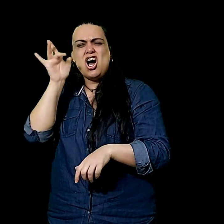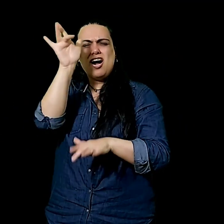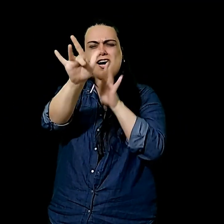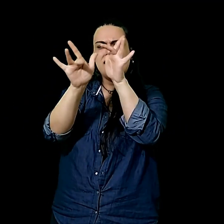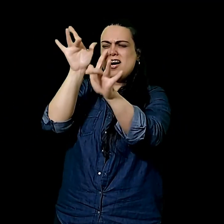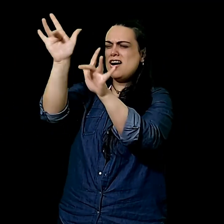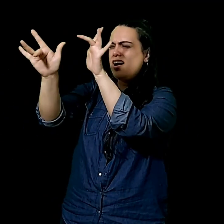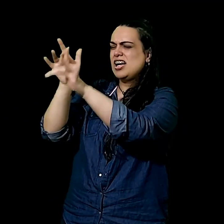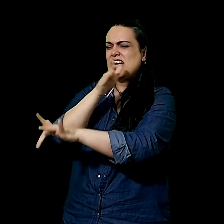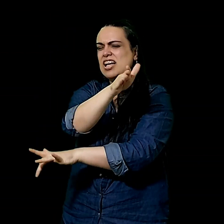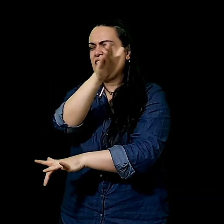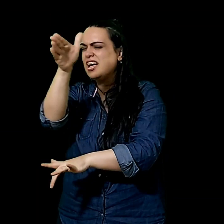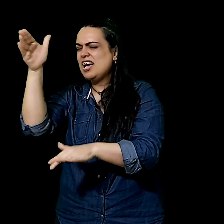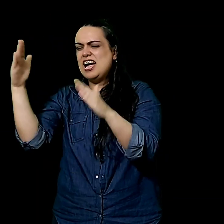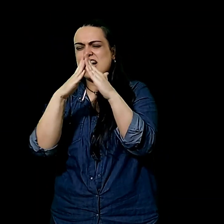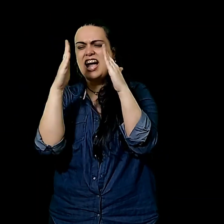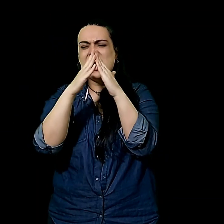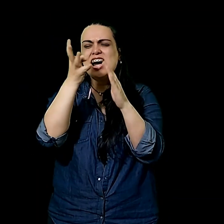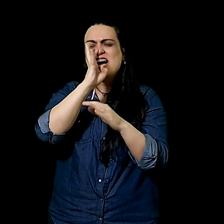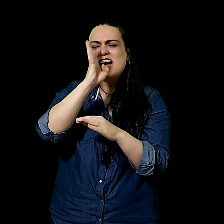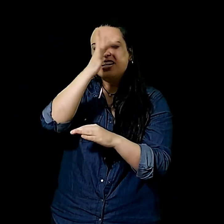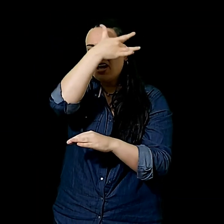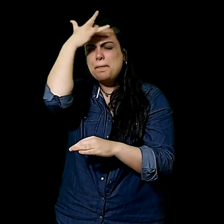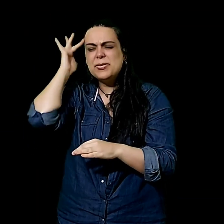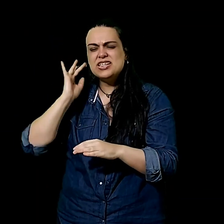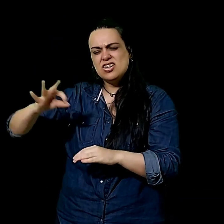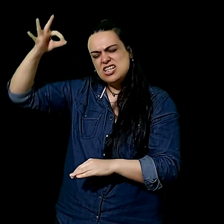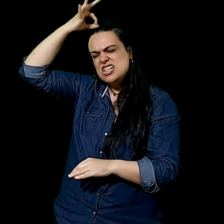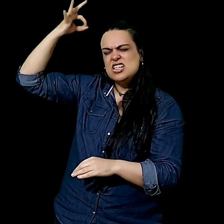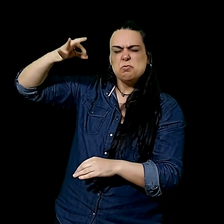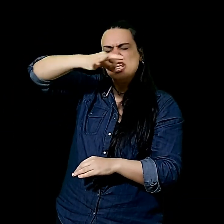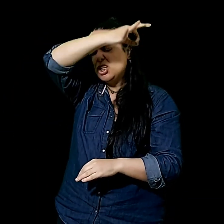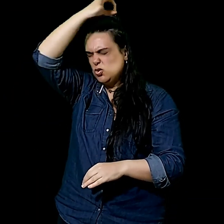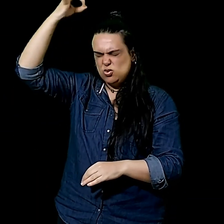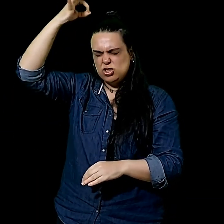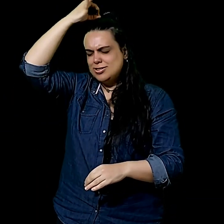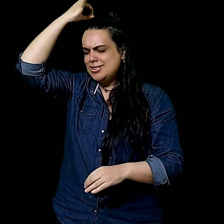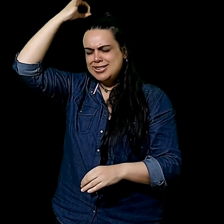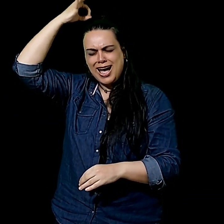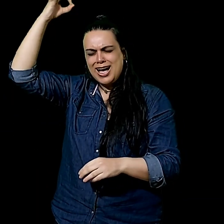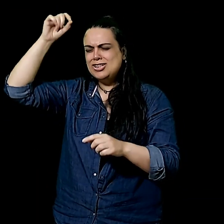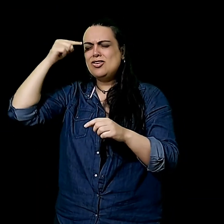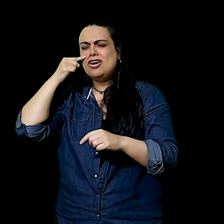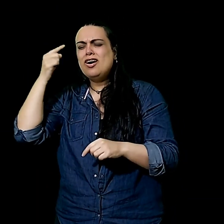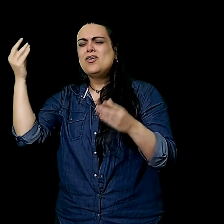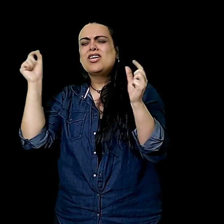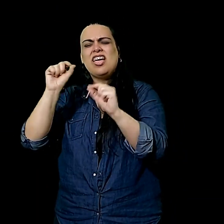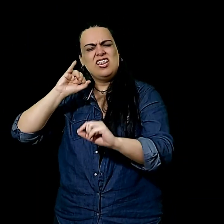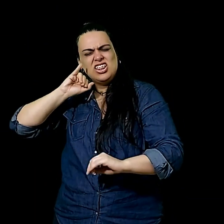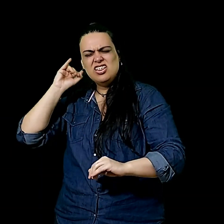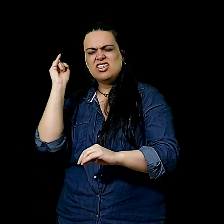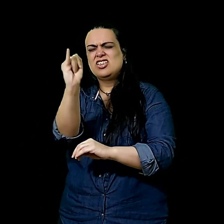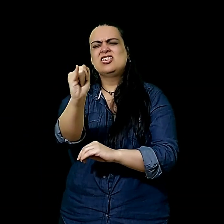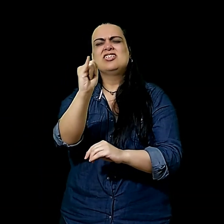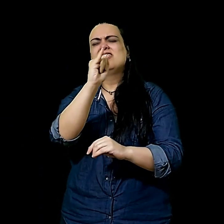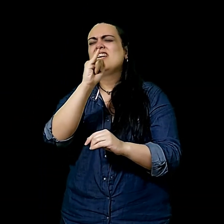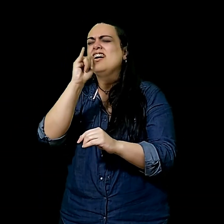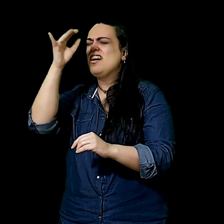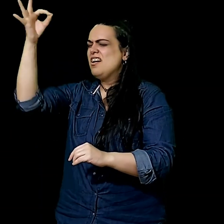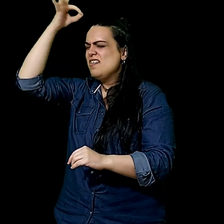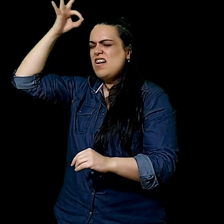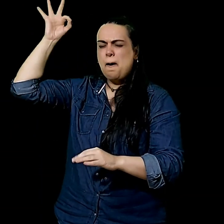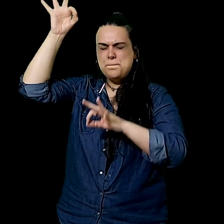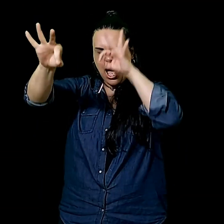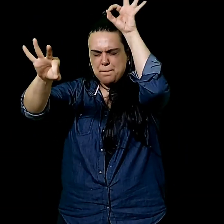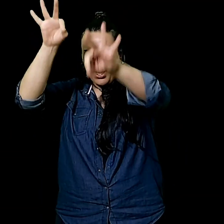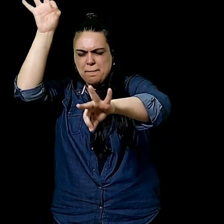essa live está sendo Em transmitida. nome de Oh, Jesus. Espírito Santo, Em nome de transpassa a Jesus. tela deste telefone, este Em computador,